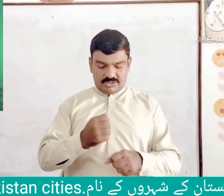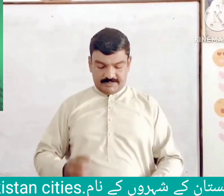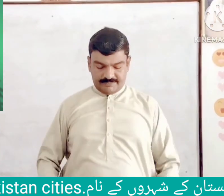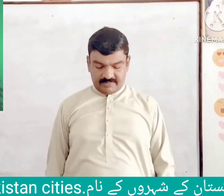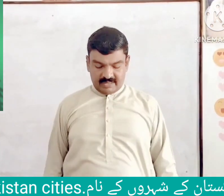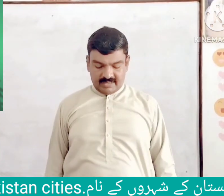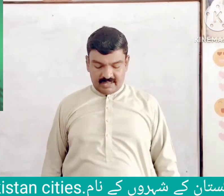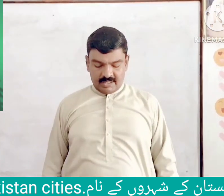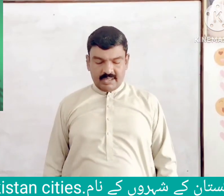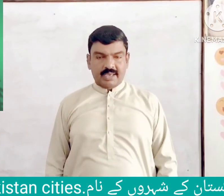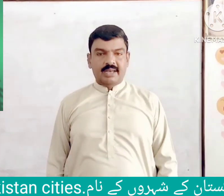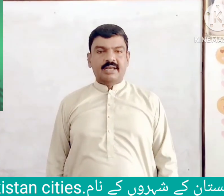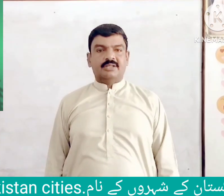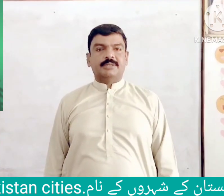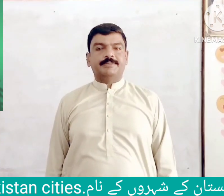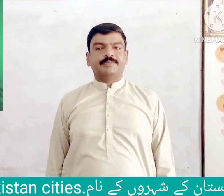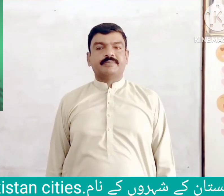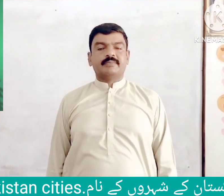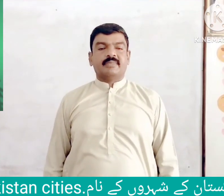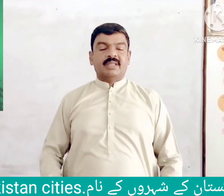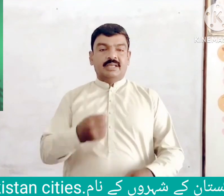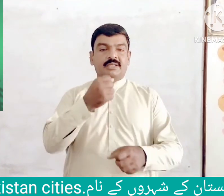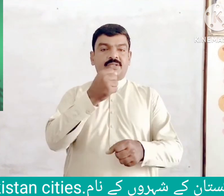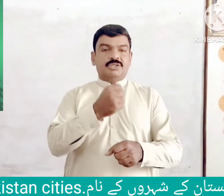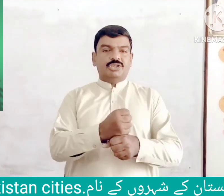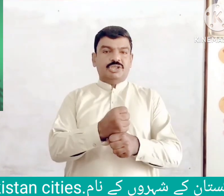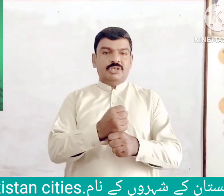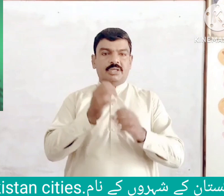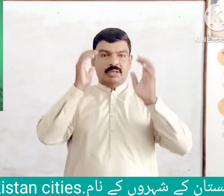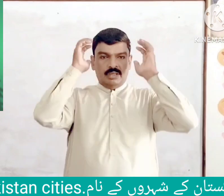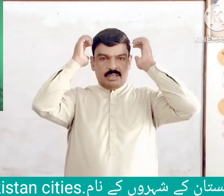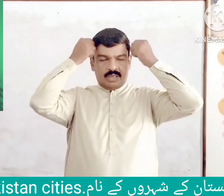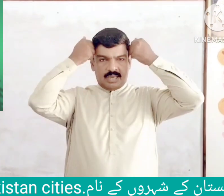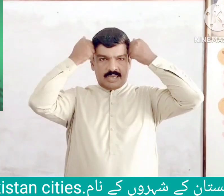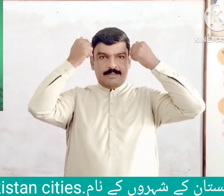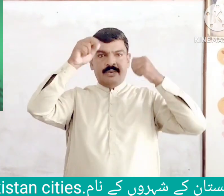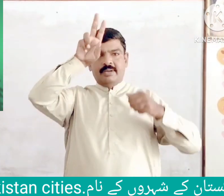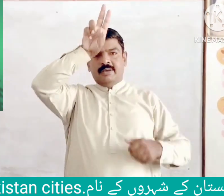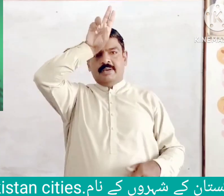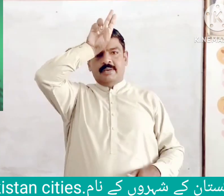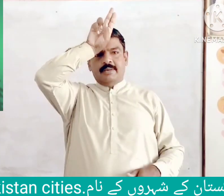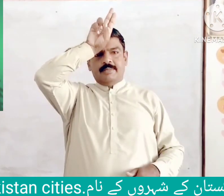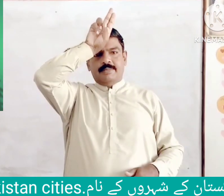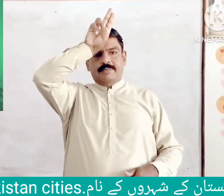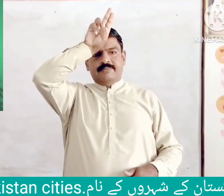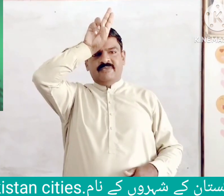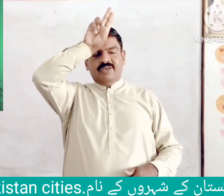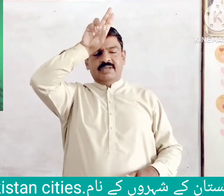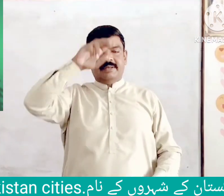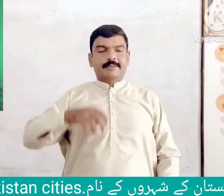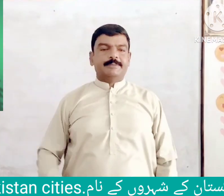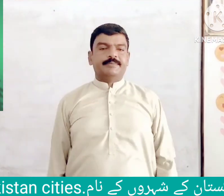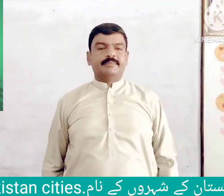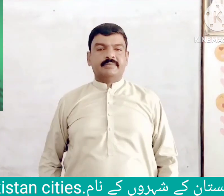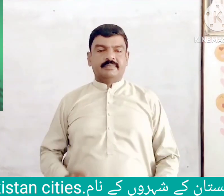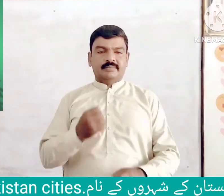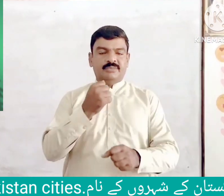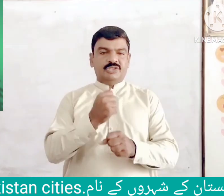40G। गिलगत, G, कैप फिदर,